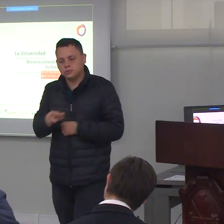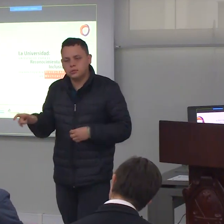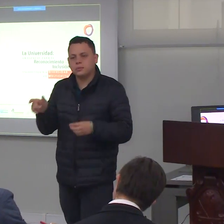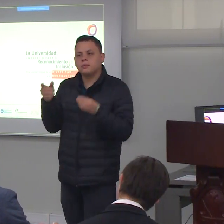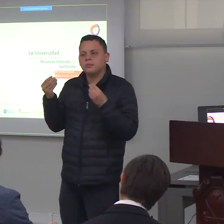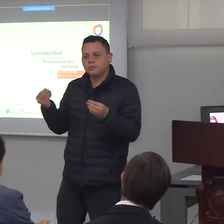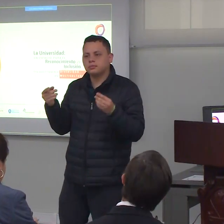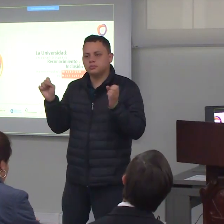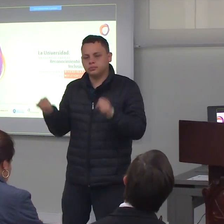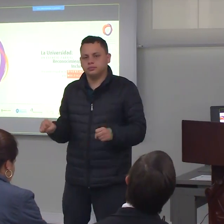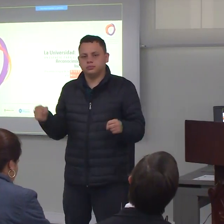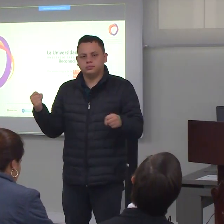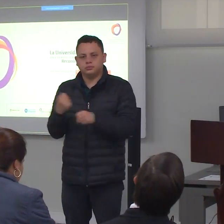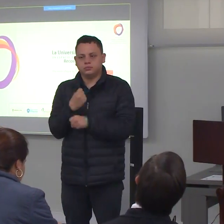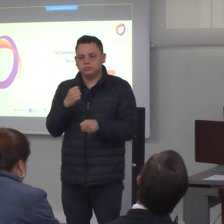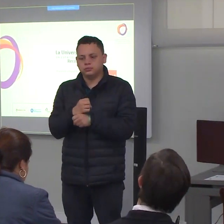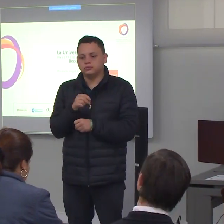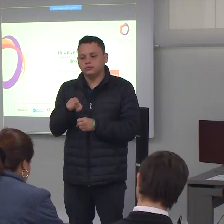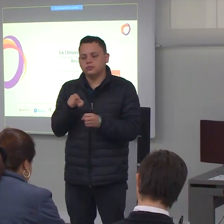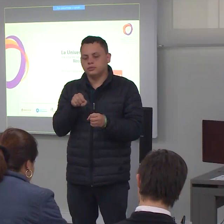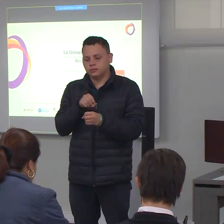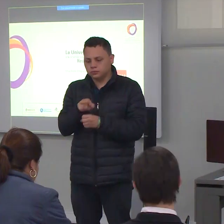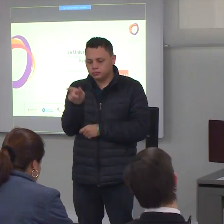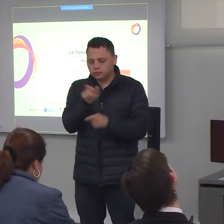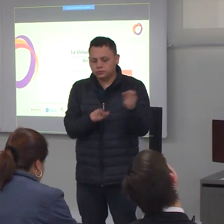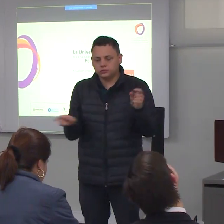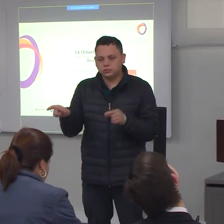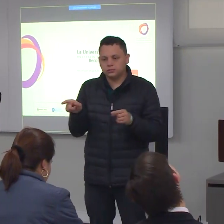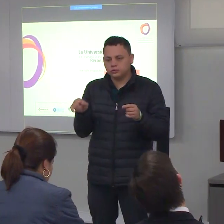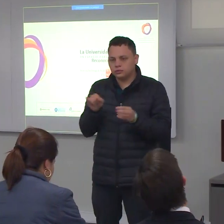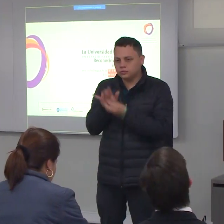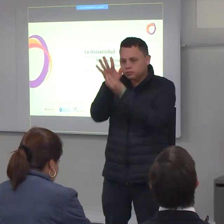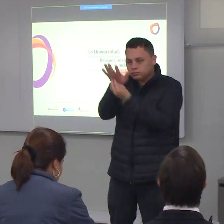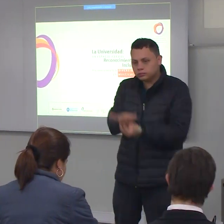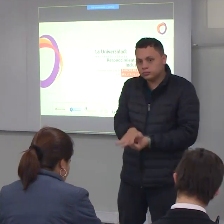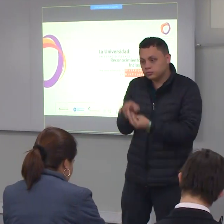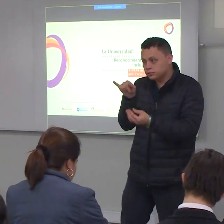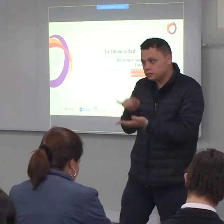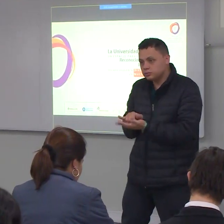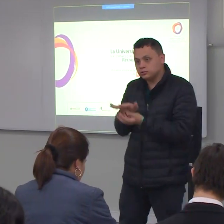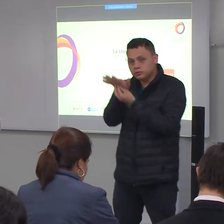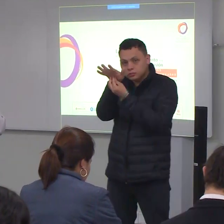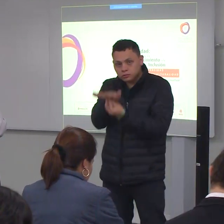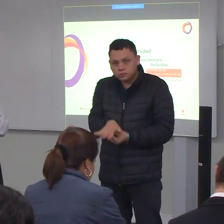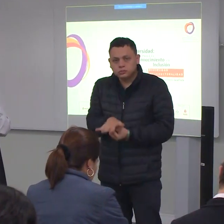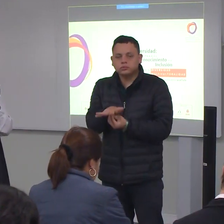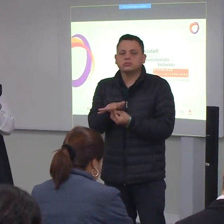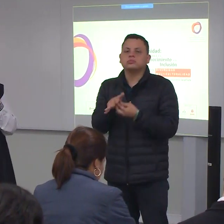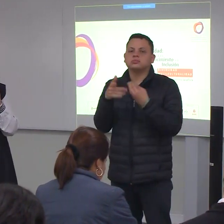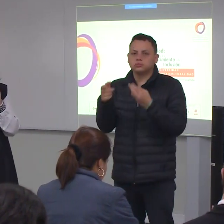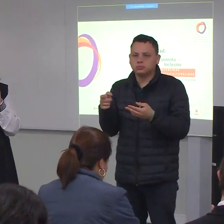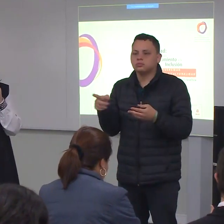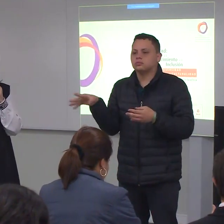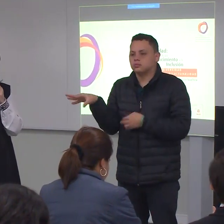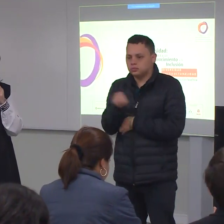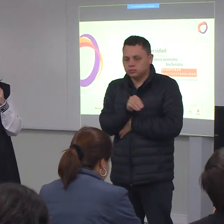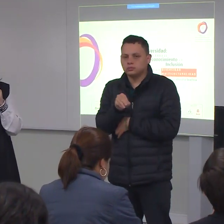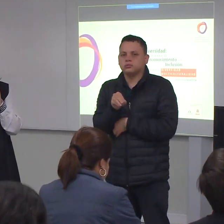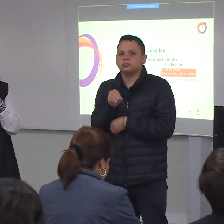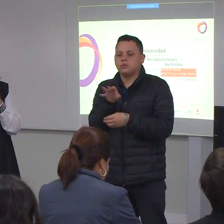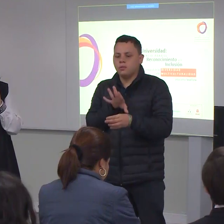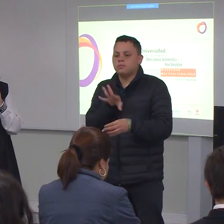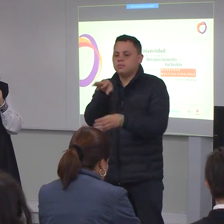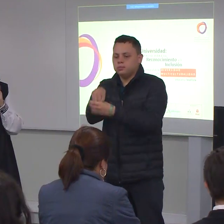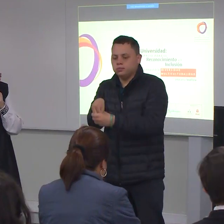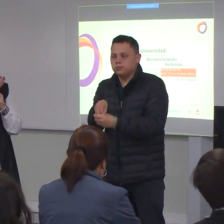poder trabajar con poblaciones vulnerables y en esa vulnerabilidad pues estamos todos inmersos